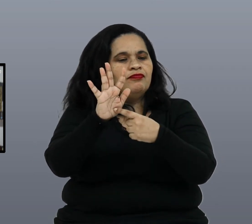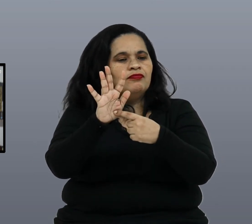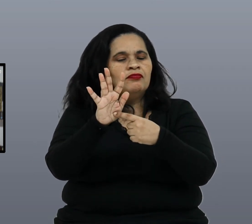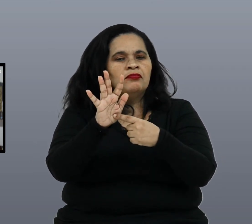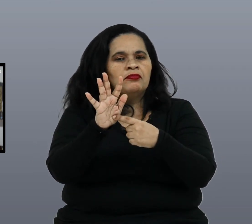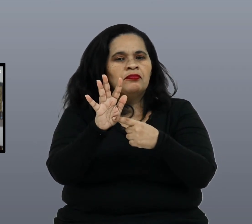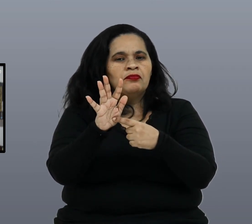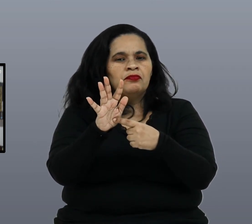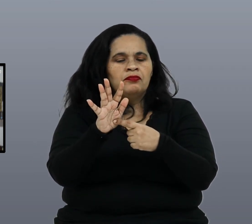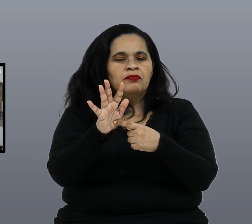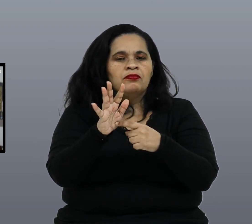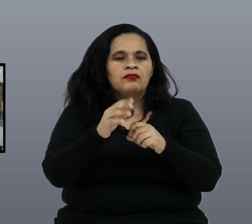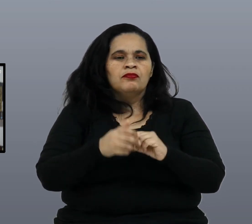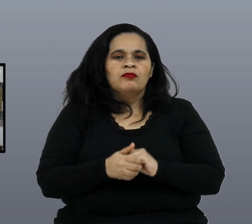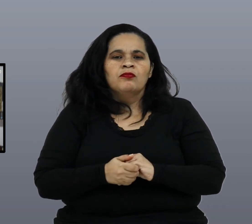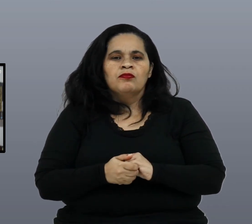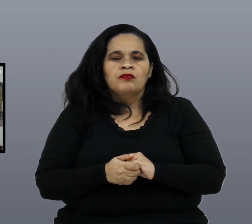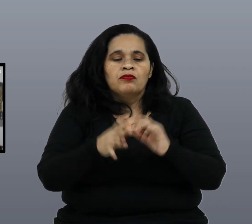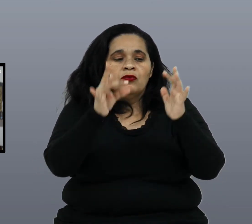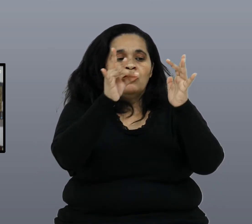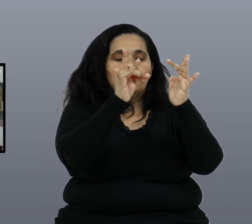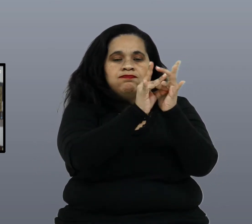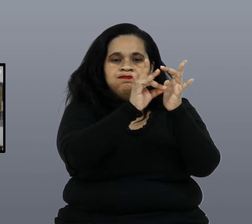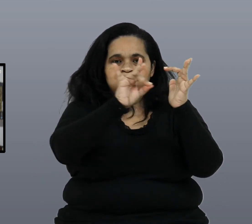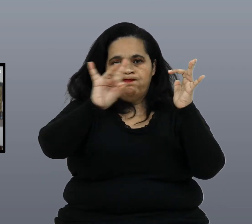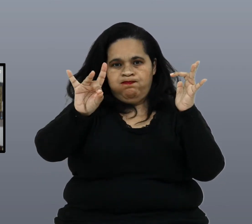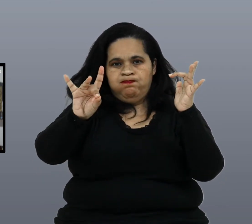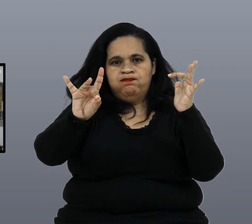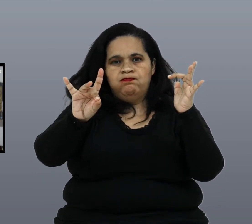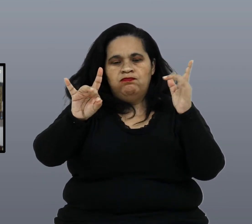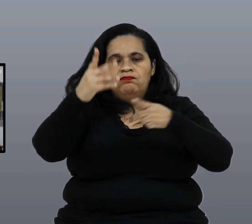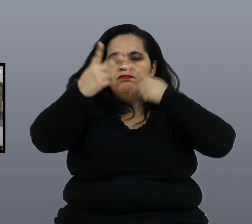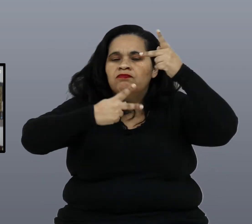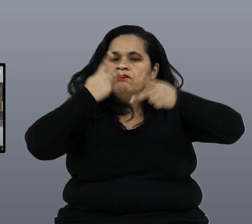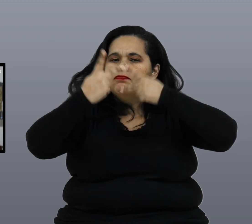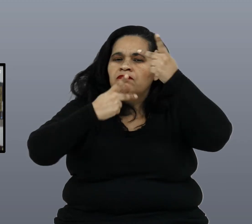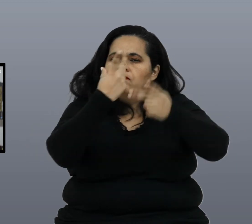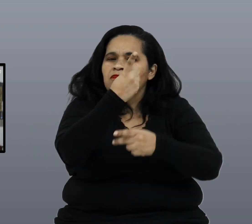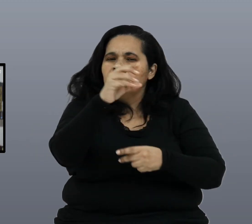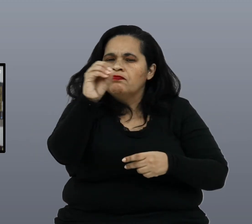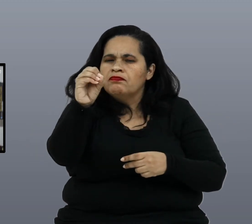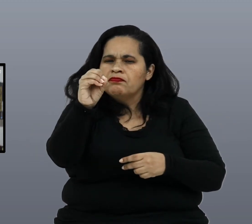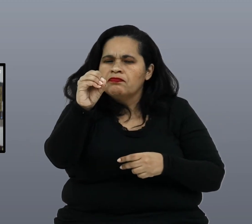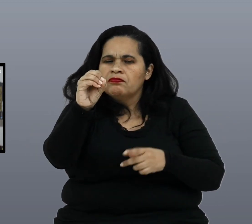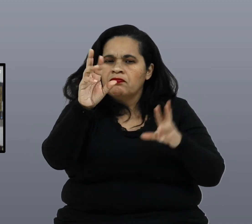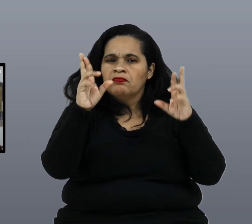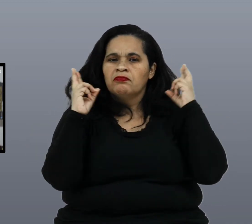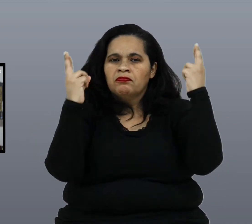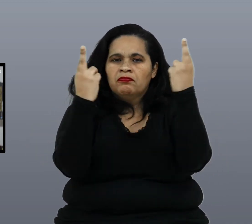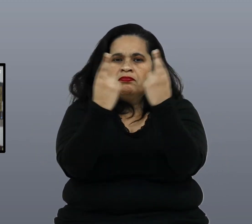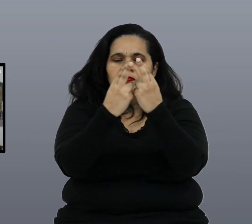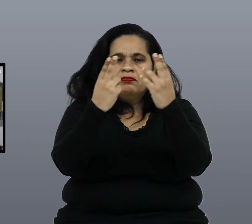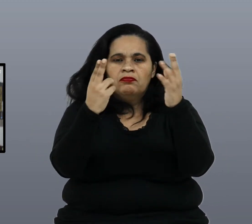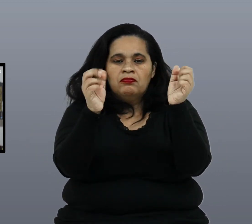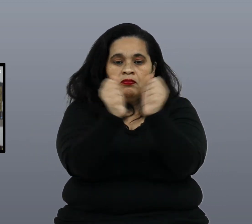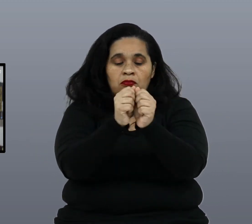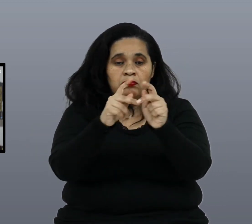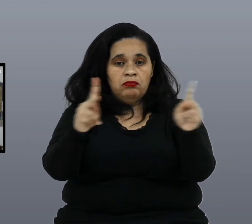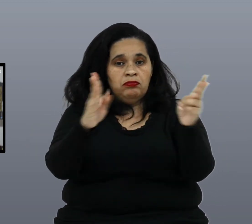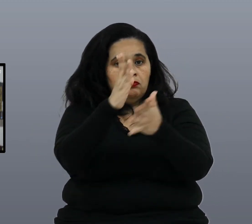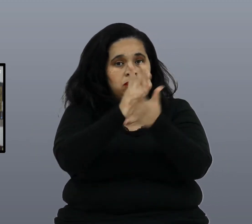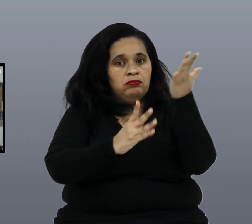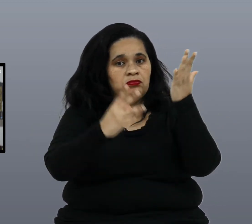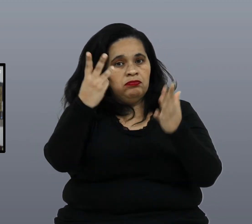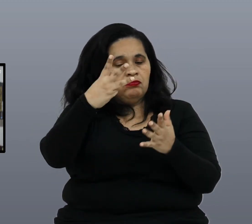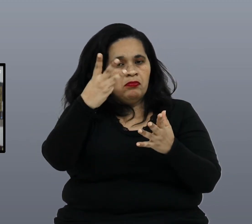vai gerar, na verdade, o anticristo. E lá fala de 10 reinos, lá estou falando agora de Apocalipse, capítulo 13. Fala que